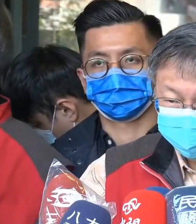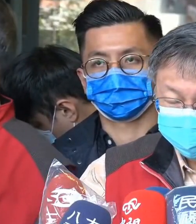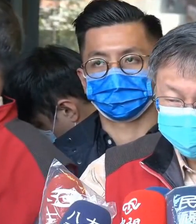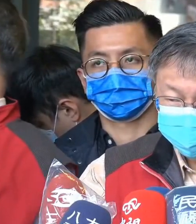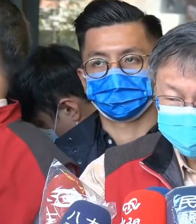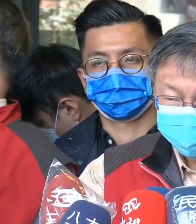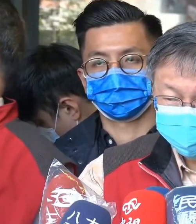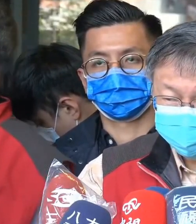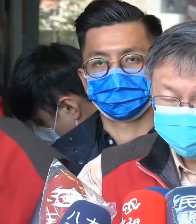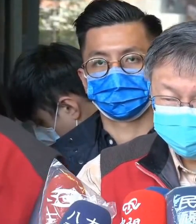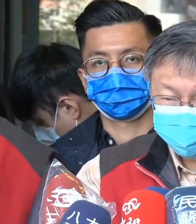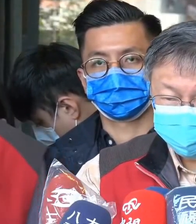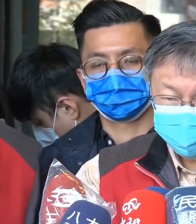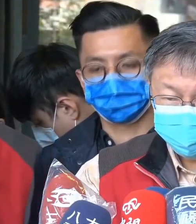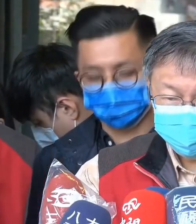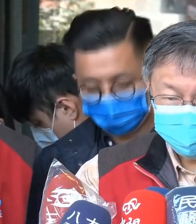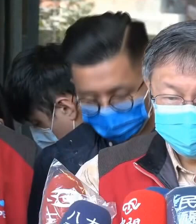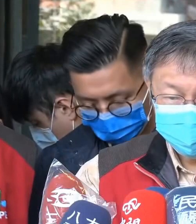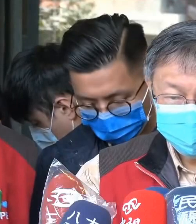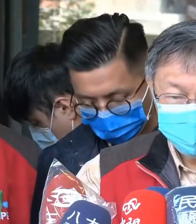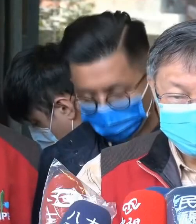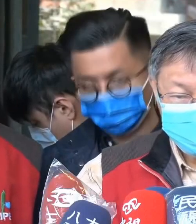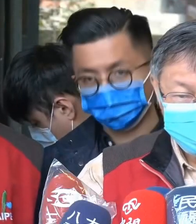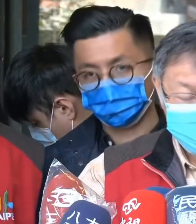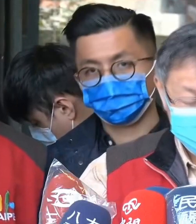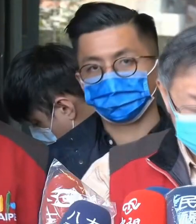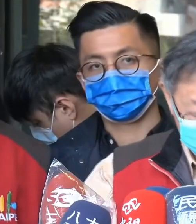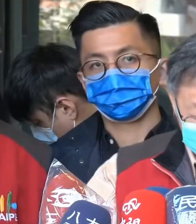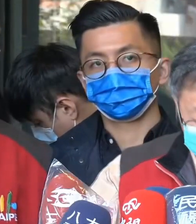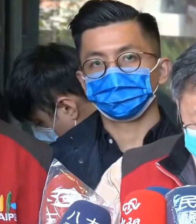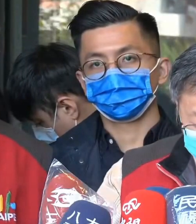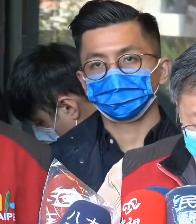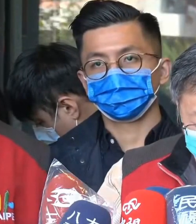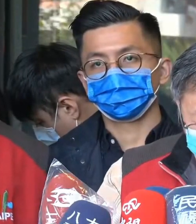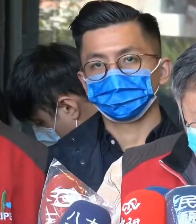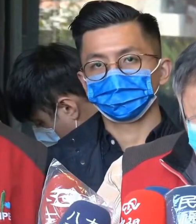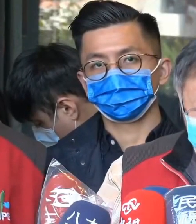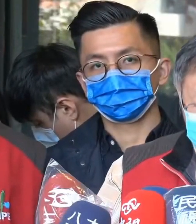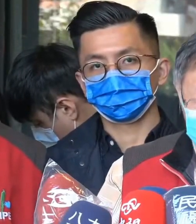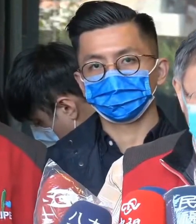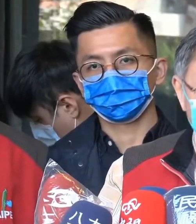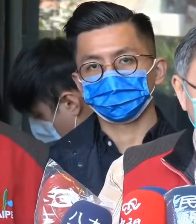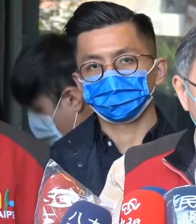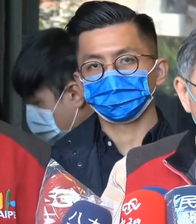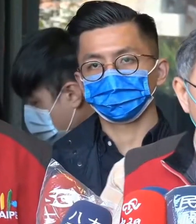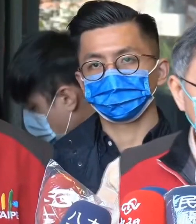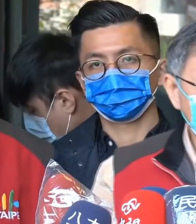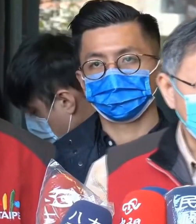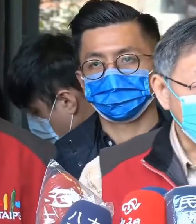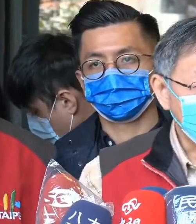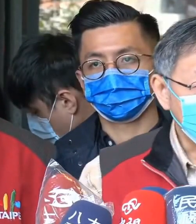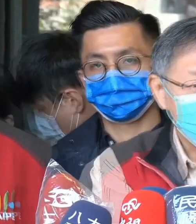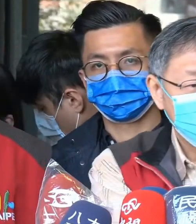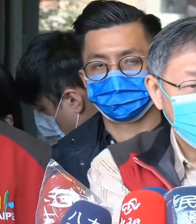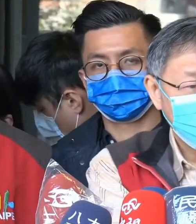应，还呛说你这样是狂妄的做官嚣张气焰，怎么样这件事情？ 我大概有看了一